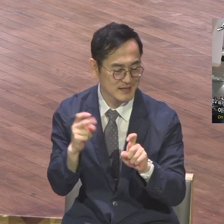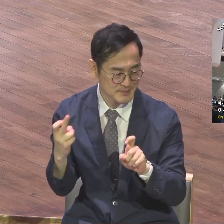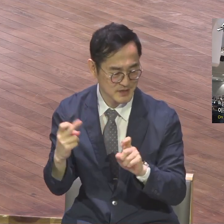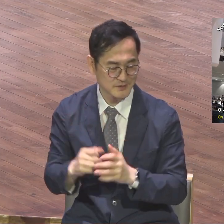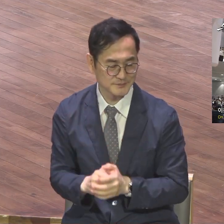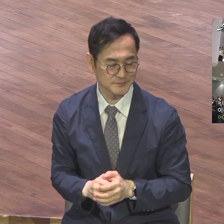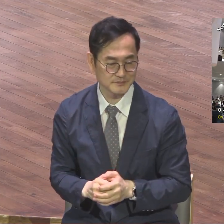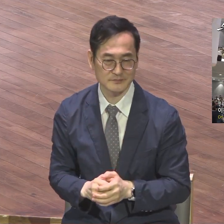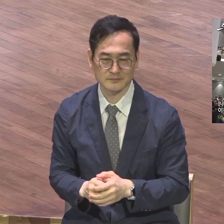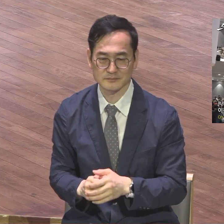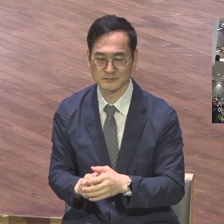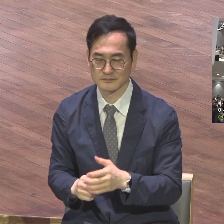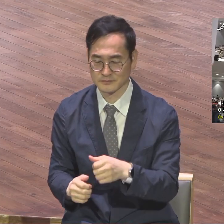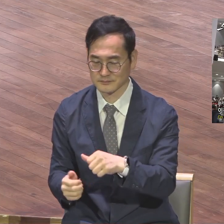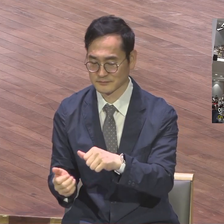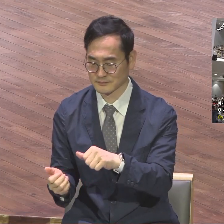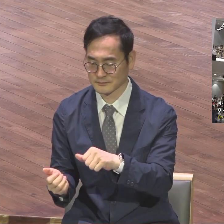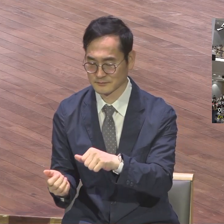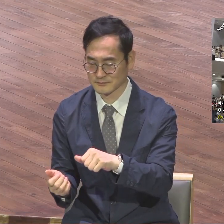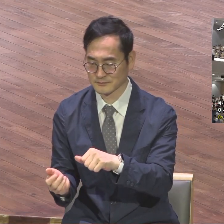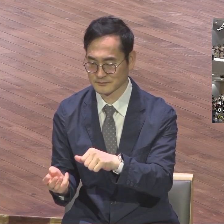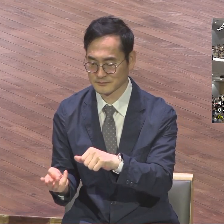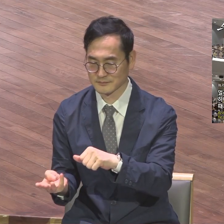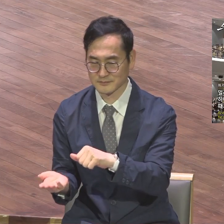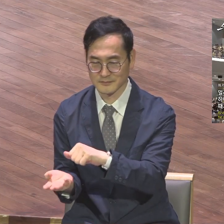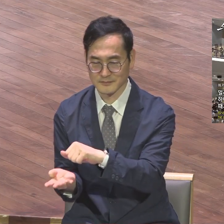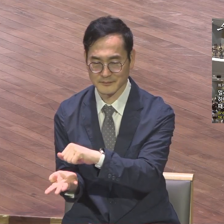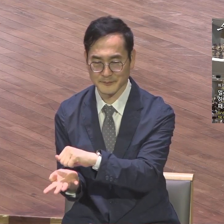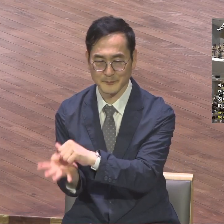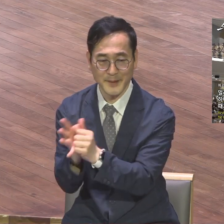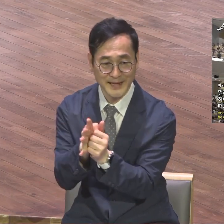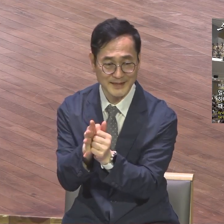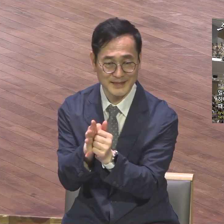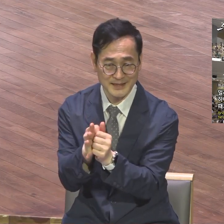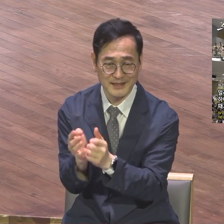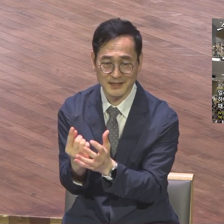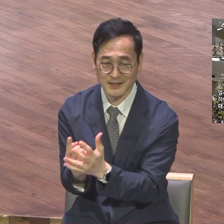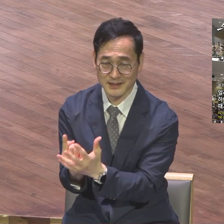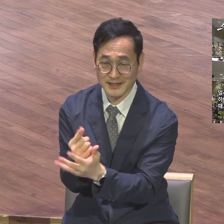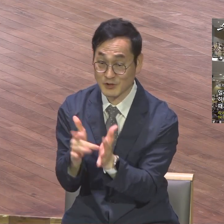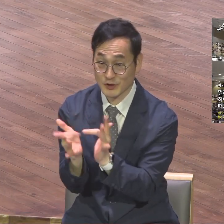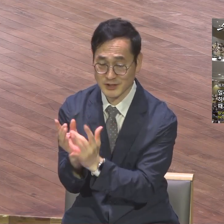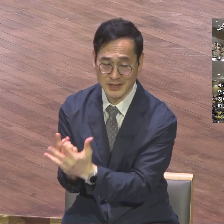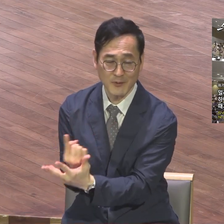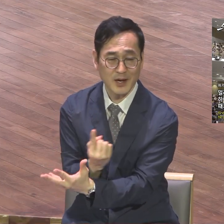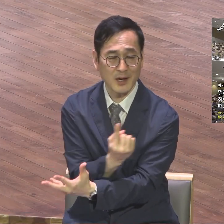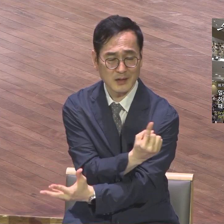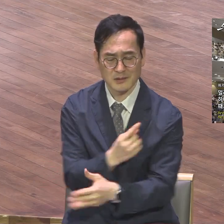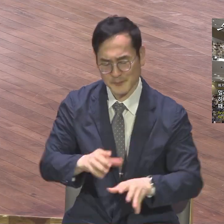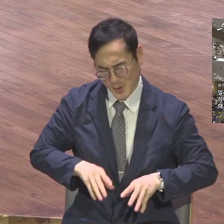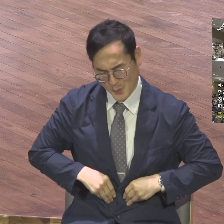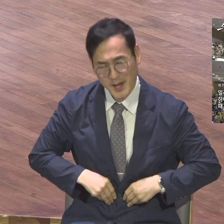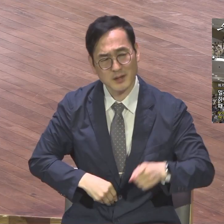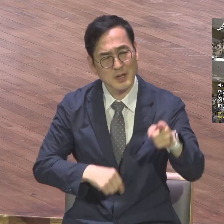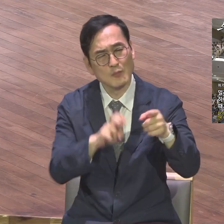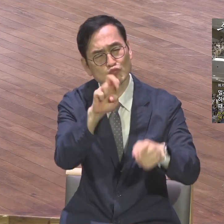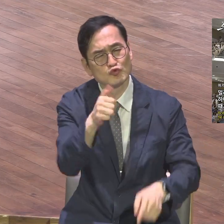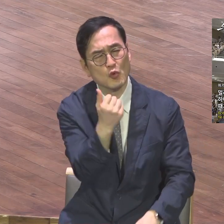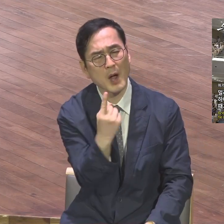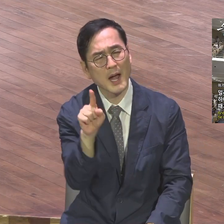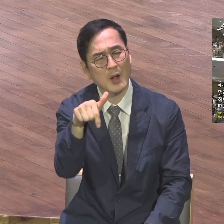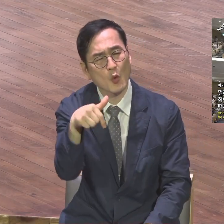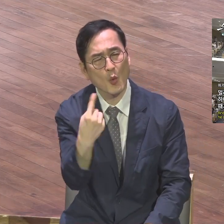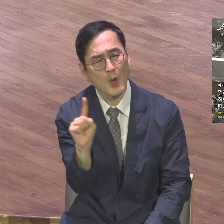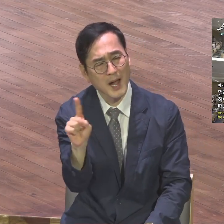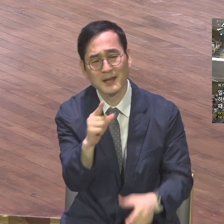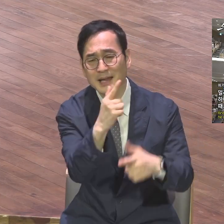그들이 베다니에서 나왔을 때에 예수께서 시장하신지라 멀리서 잎사귀에 있는 한 무화과 나무를 보시고 혹 그